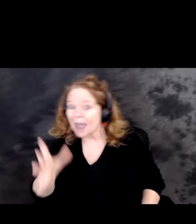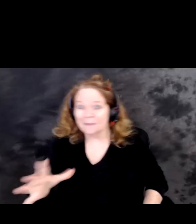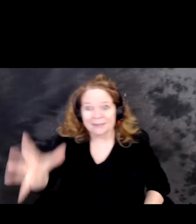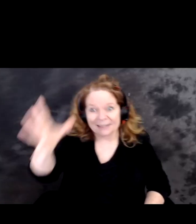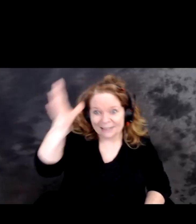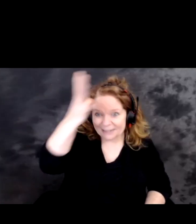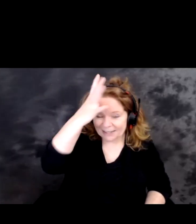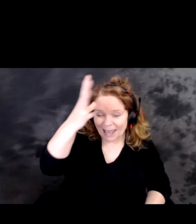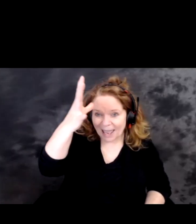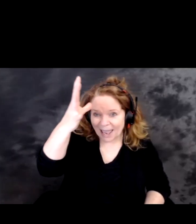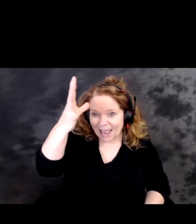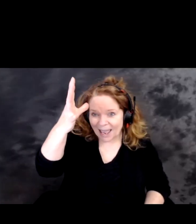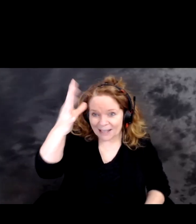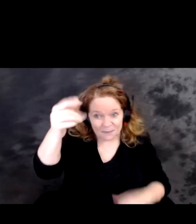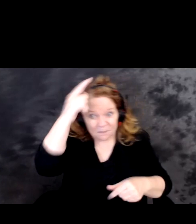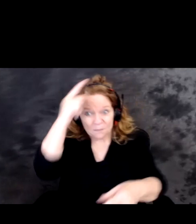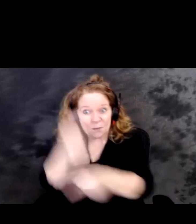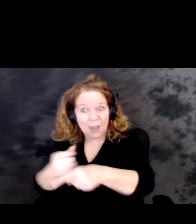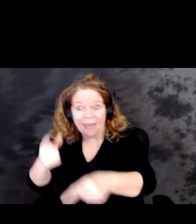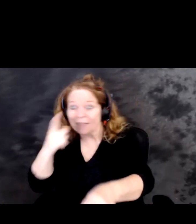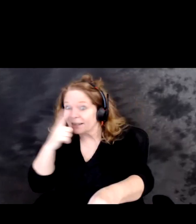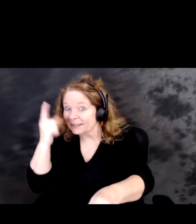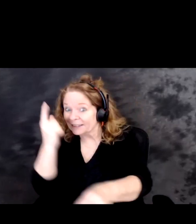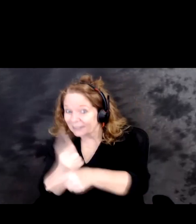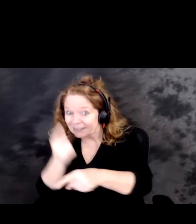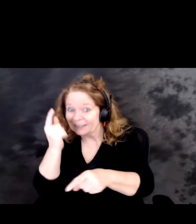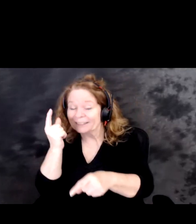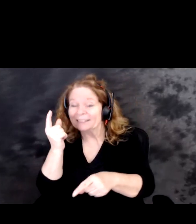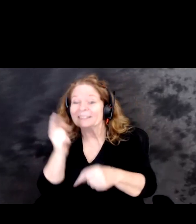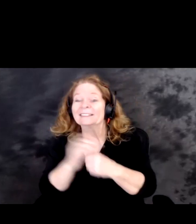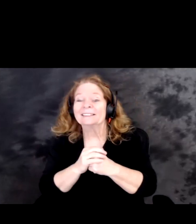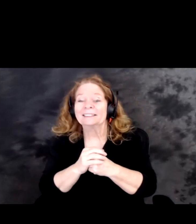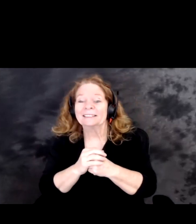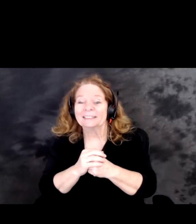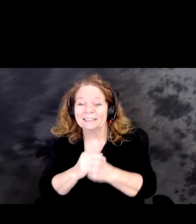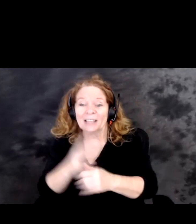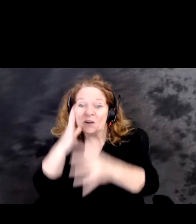Mamás, papás, hermanos y hermanas.